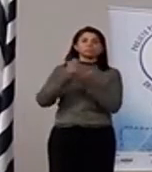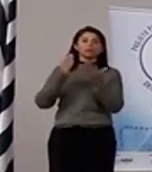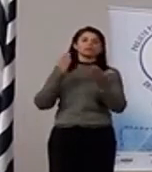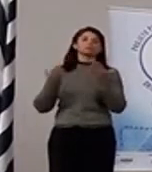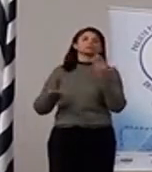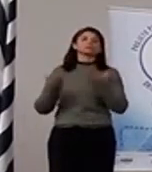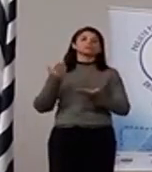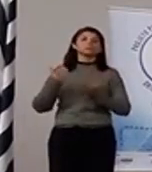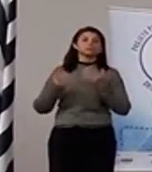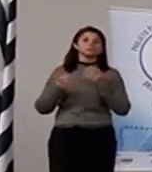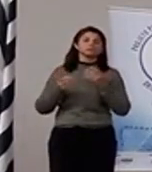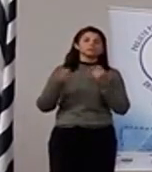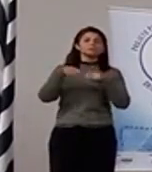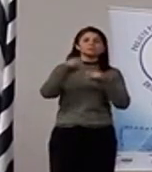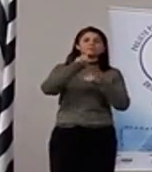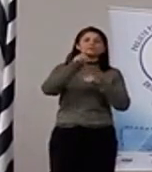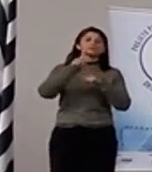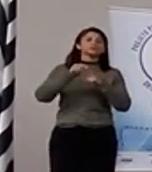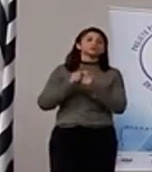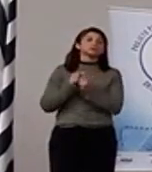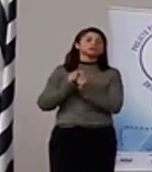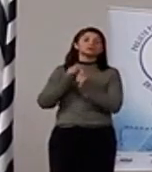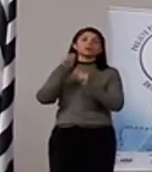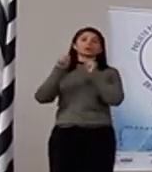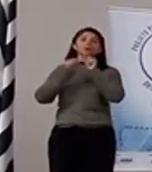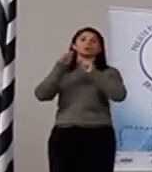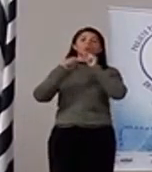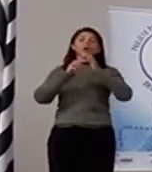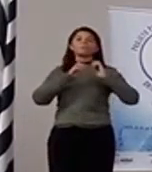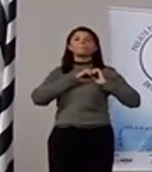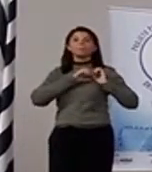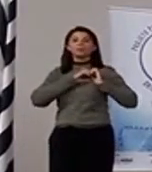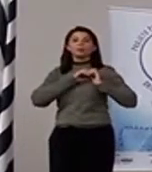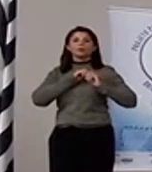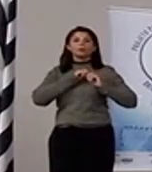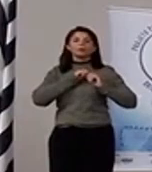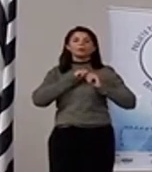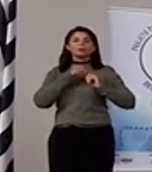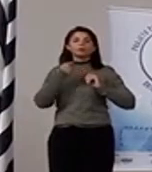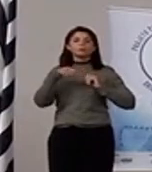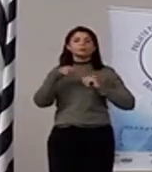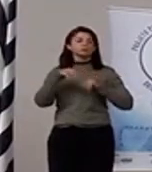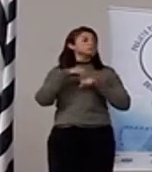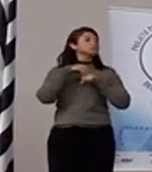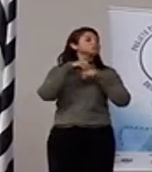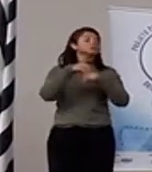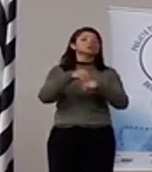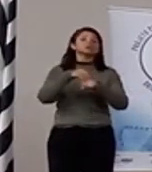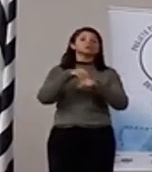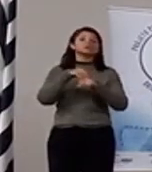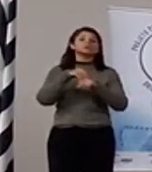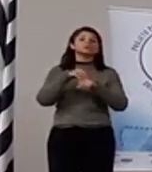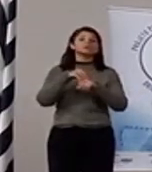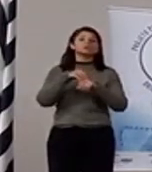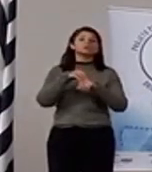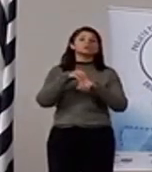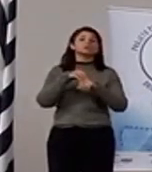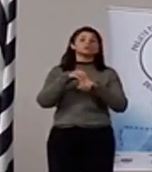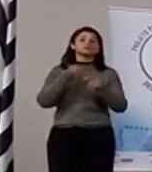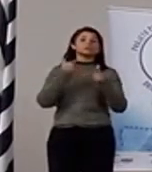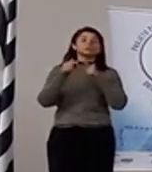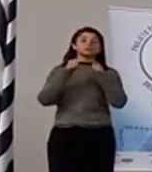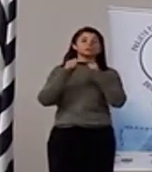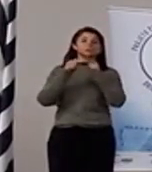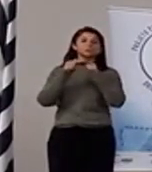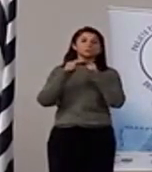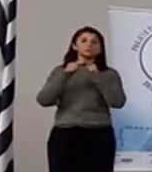não vai necessariamente ser encaminhada para pai, às vezes ela vai ser encaminhada para algum serviço da rede de saúde. Então,